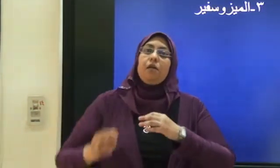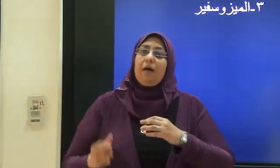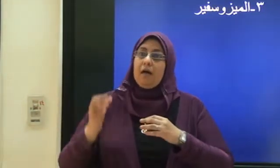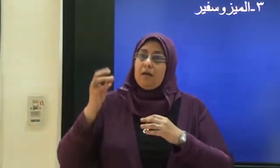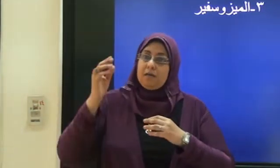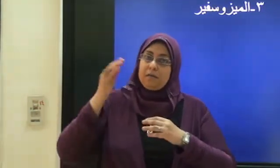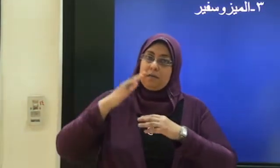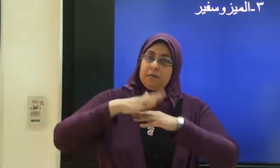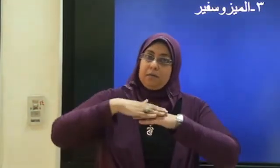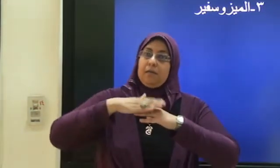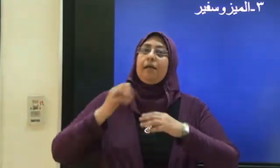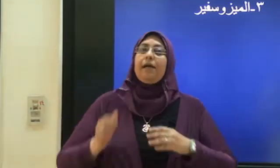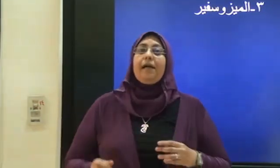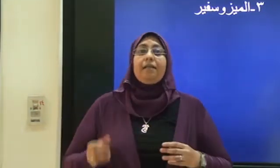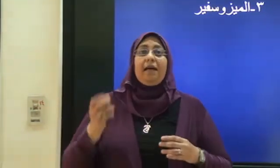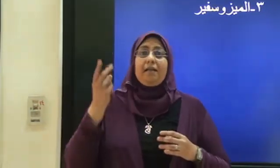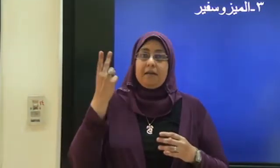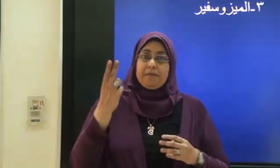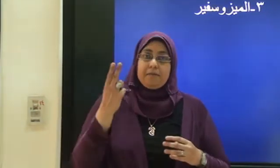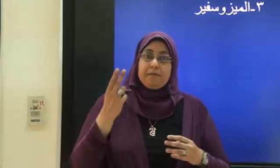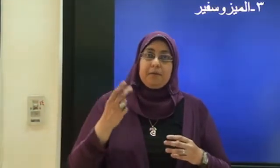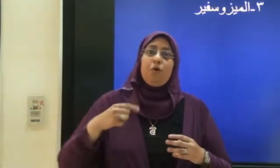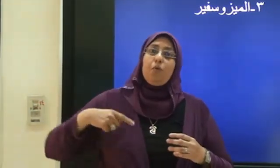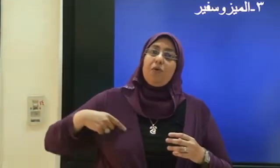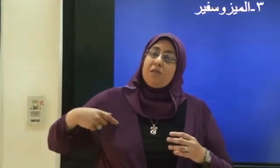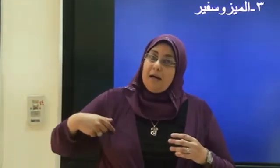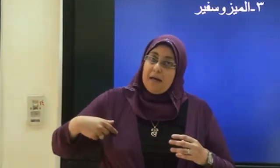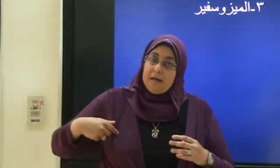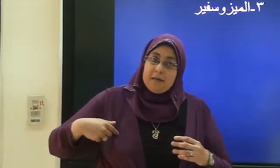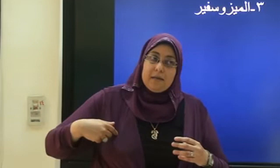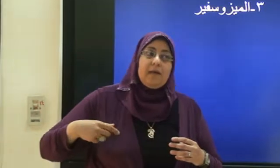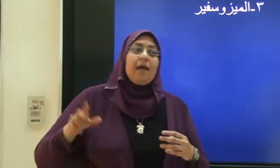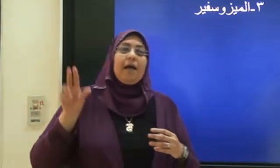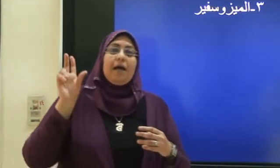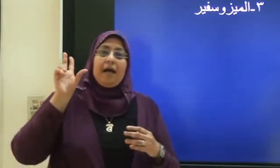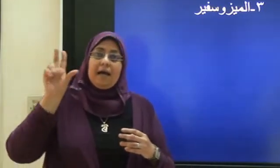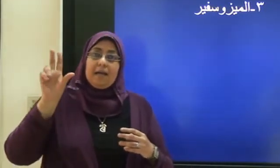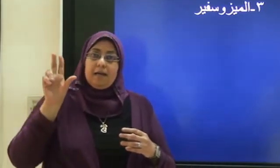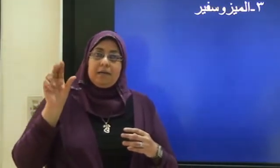الطبقة التانية واسمها